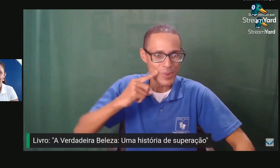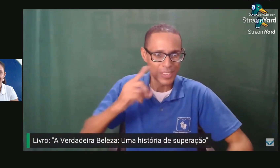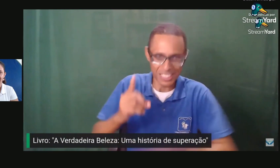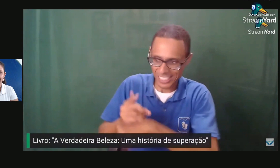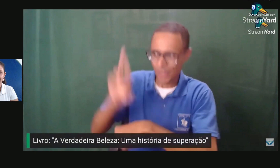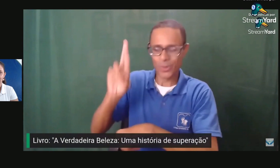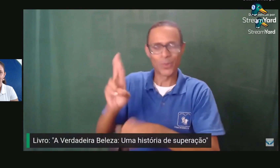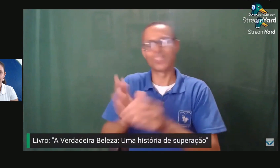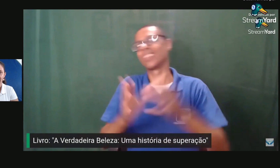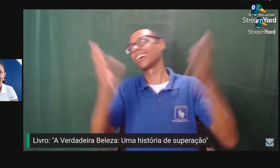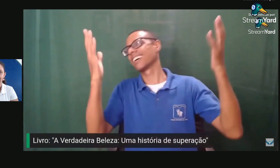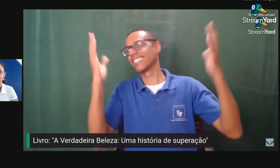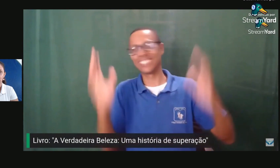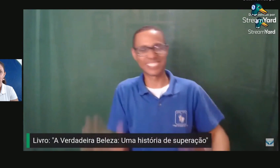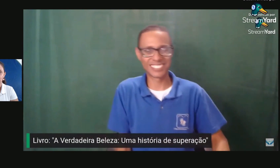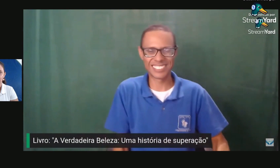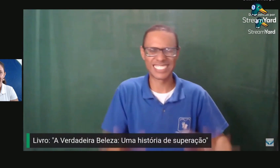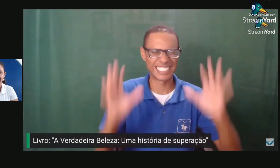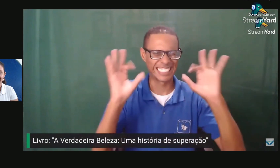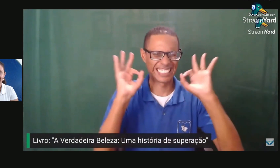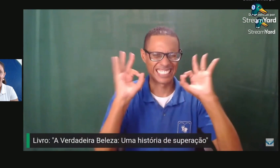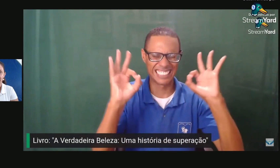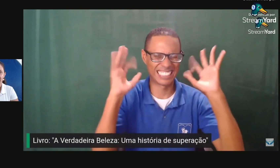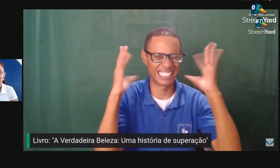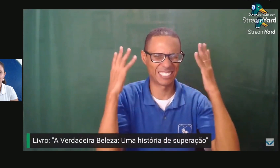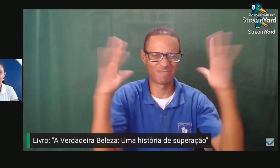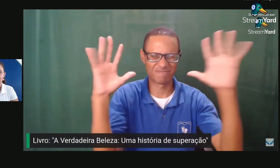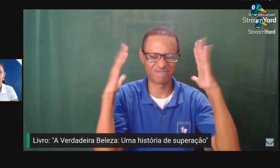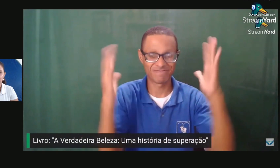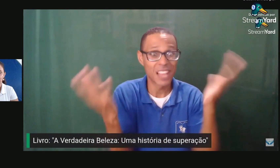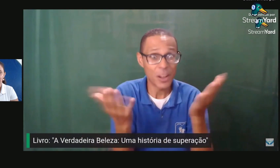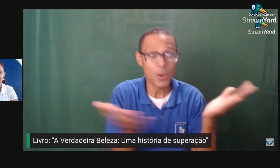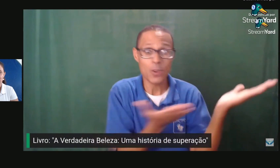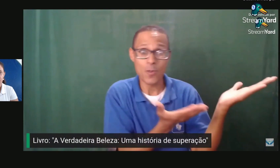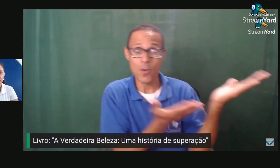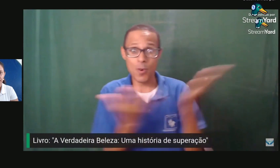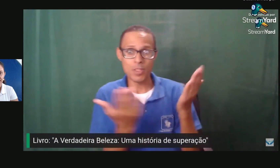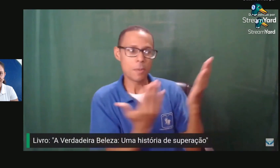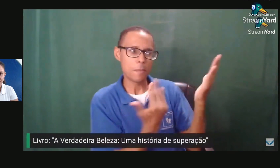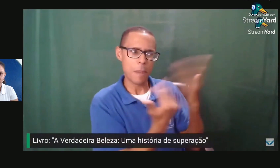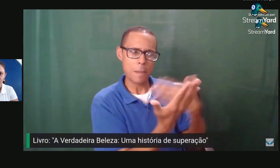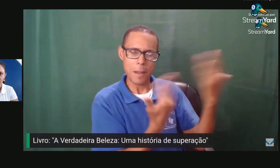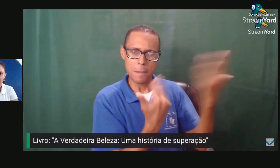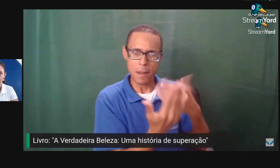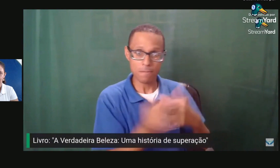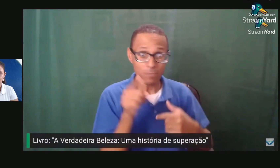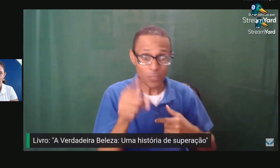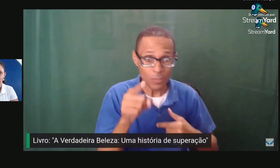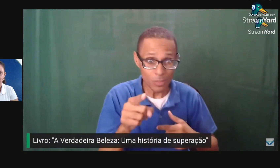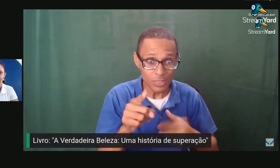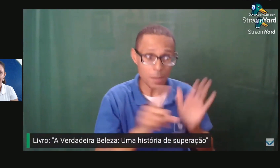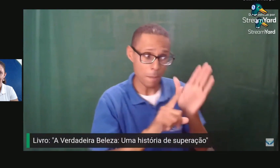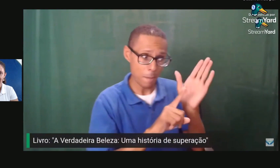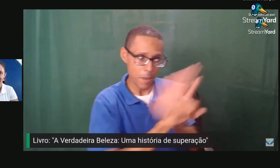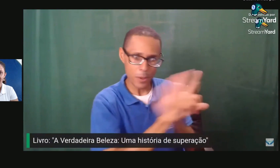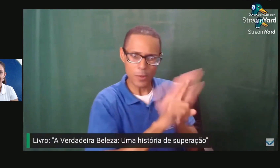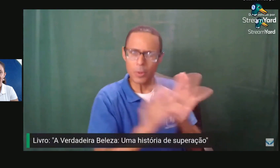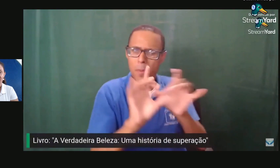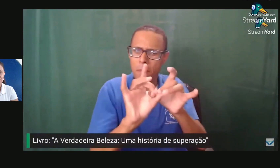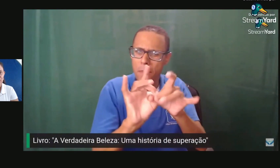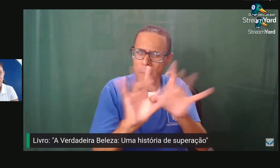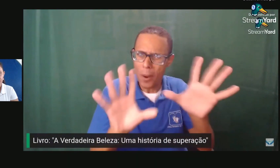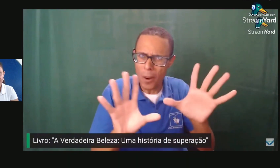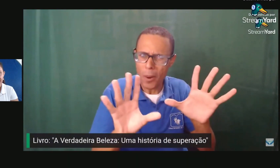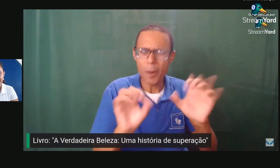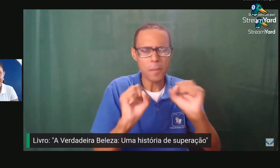acabou de se formar, né, doutora, a mais nova doutora, e a gente parabeniza muito a professora doutora Vanessa,